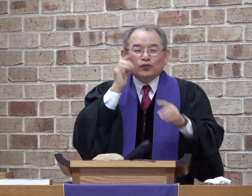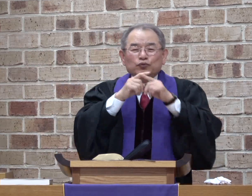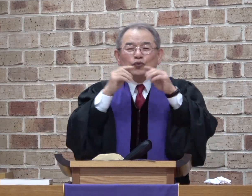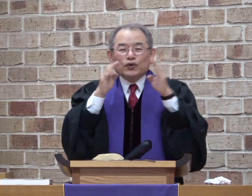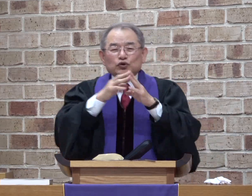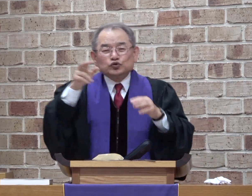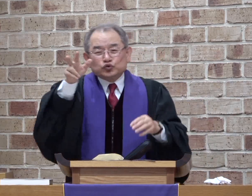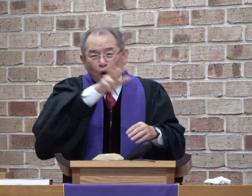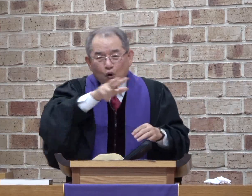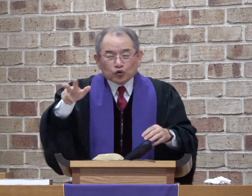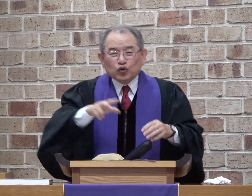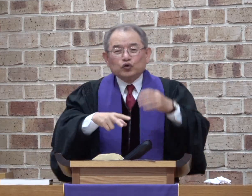서울농아교회는 전국에 있는